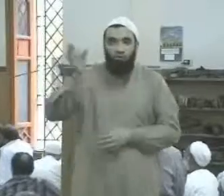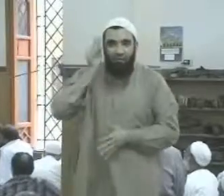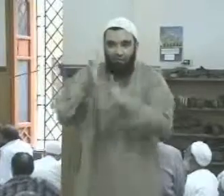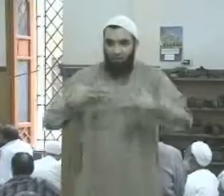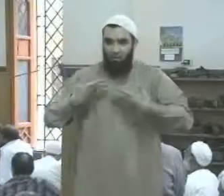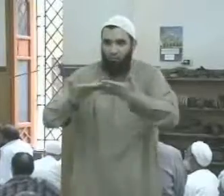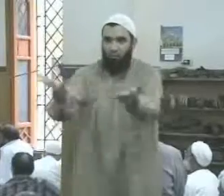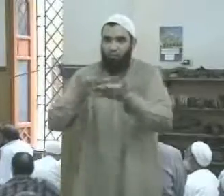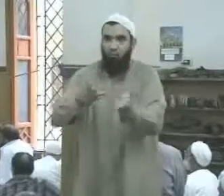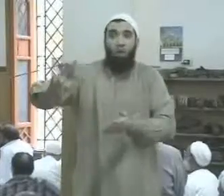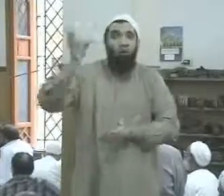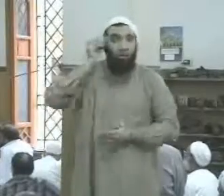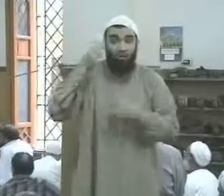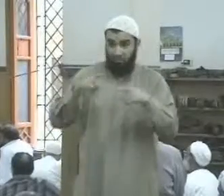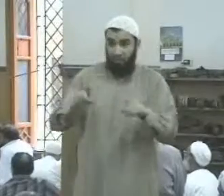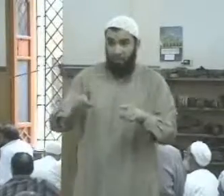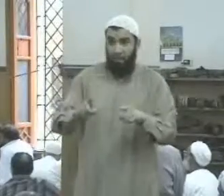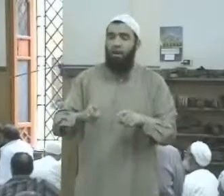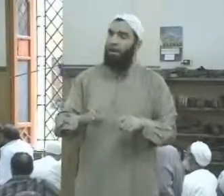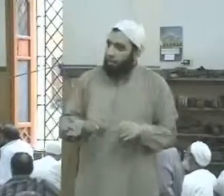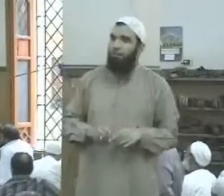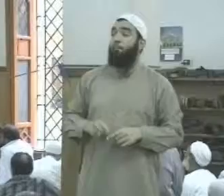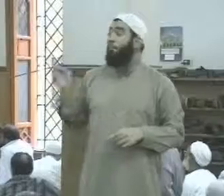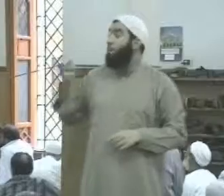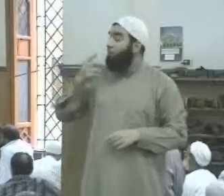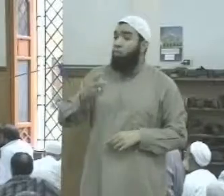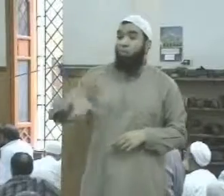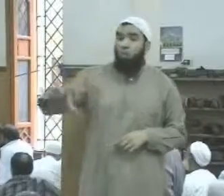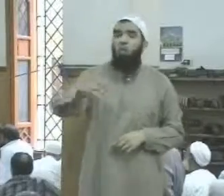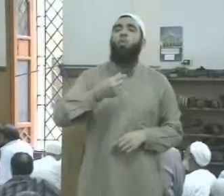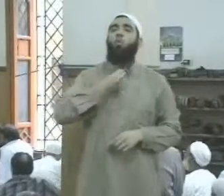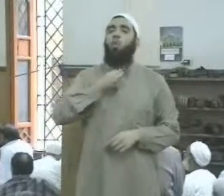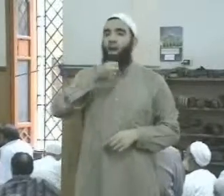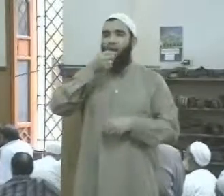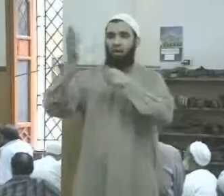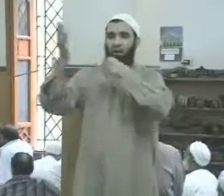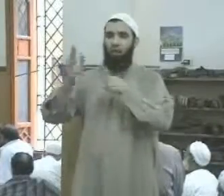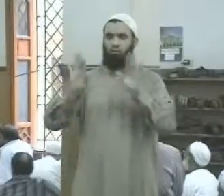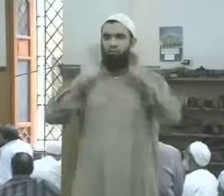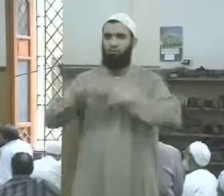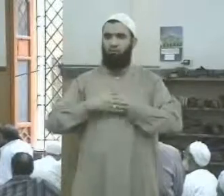او سمعتها من منطلق تصدقه معه ولا